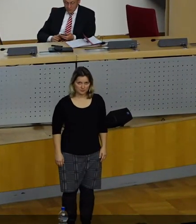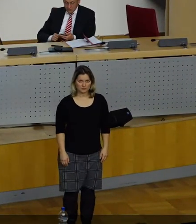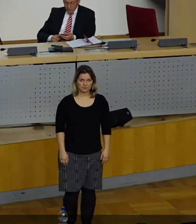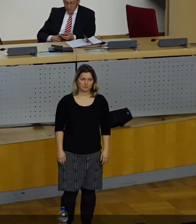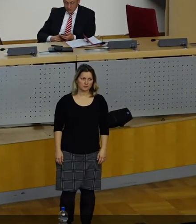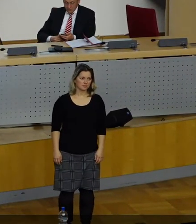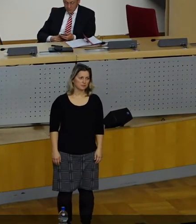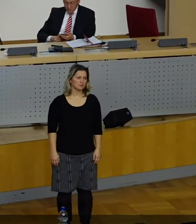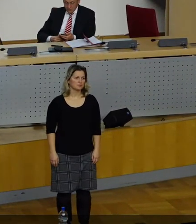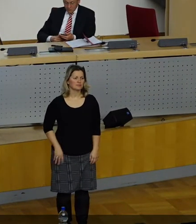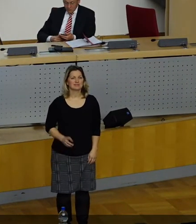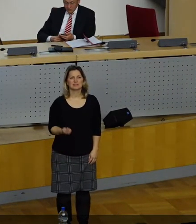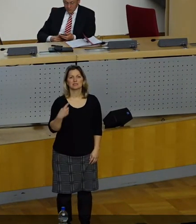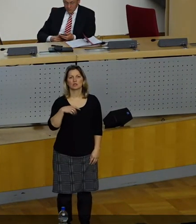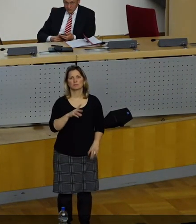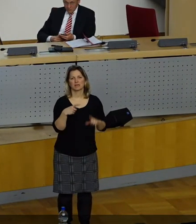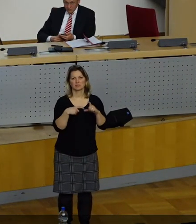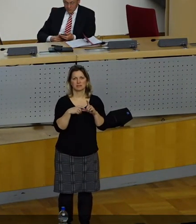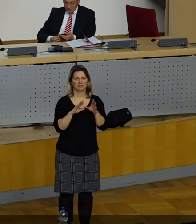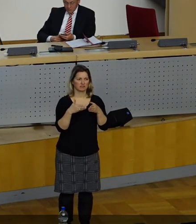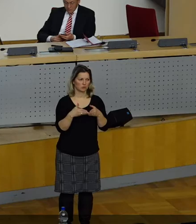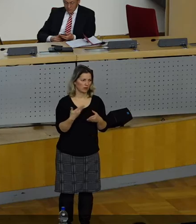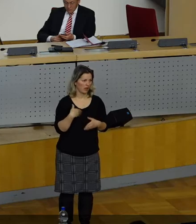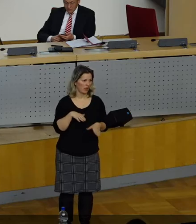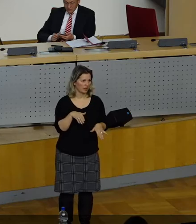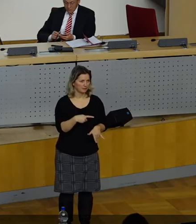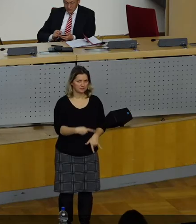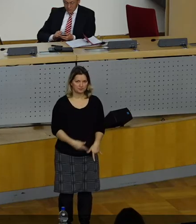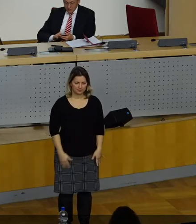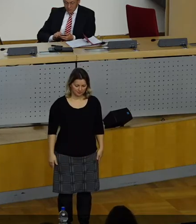Wir kommen zur SPD-Fraktion, Herr Engel.